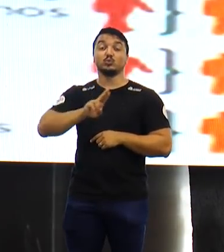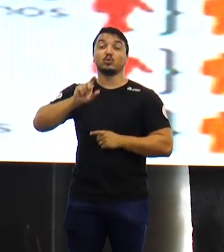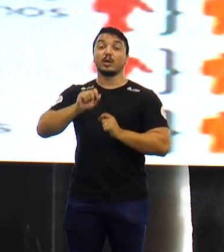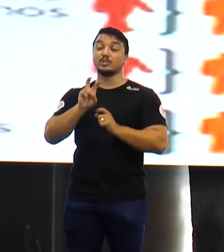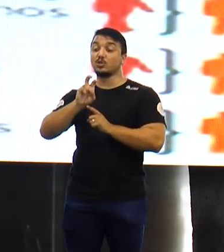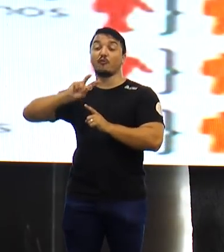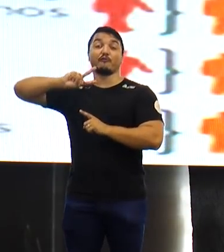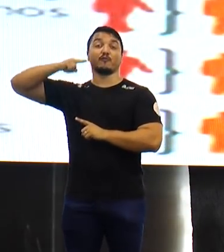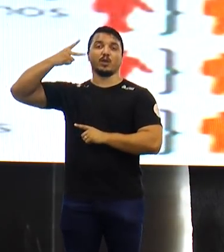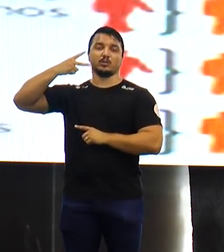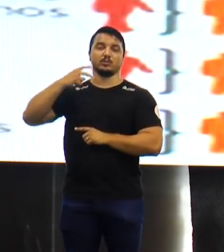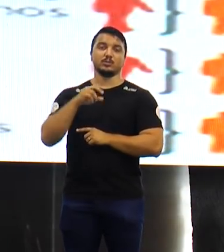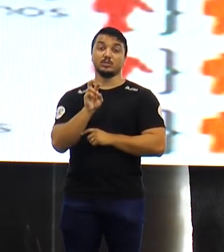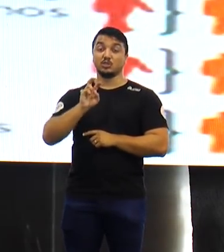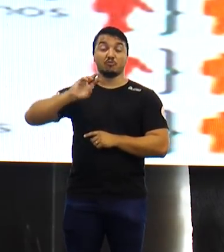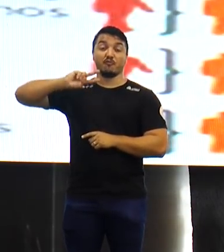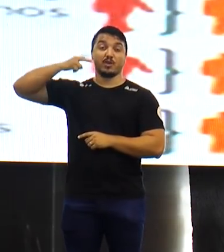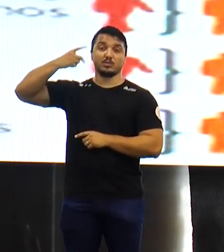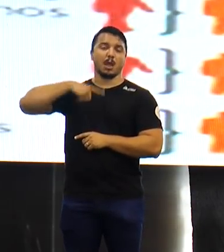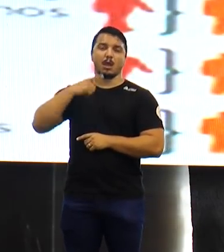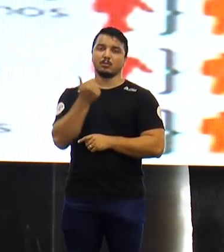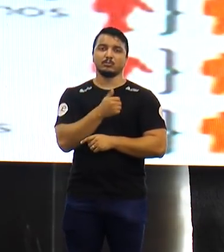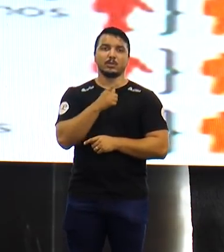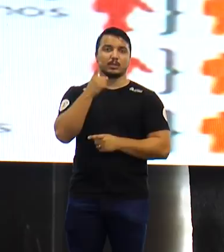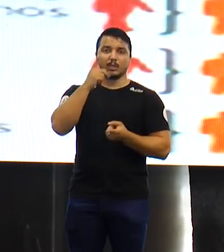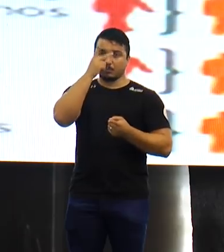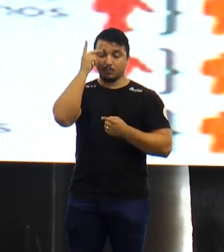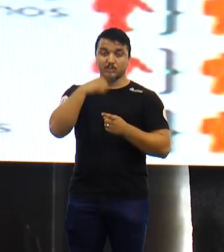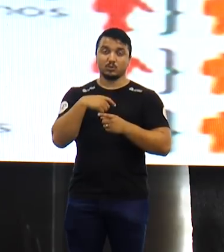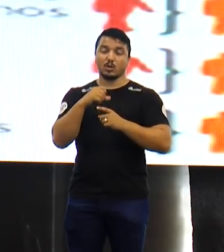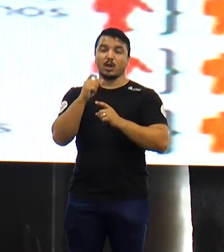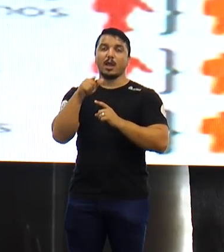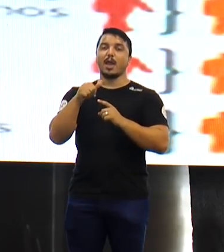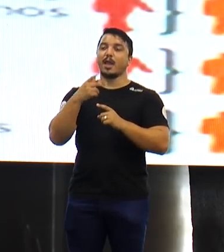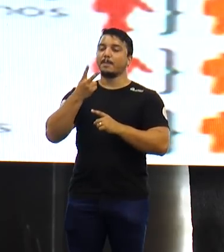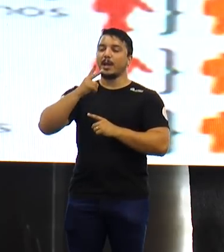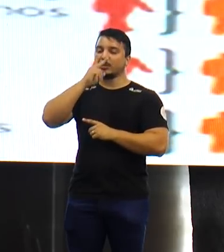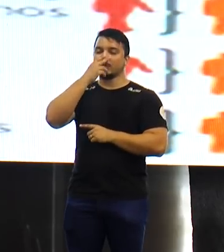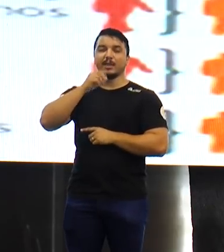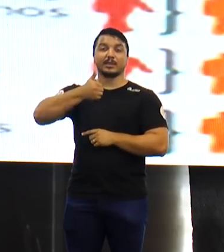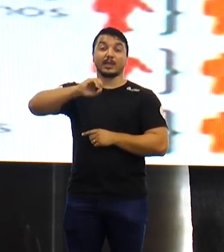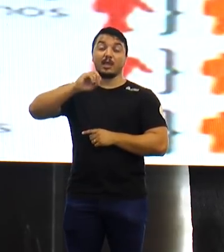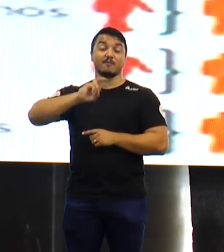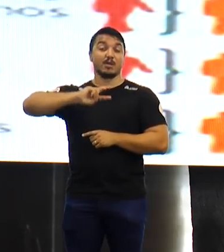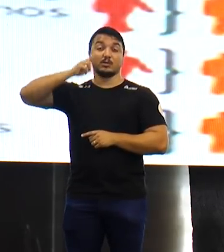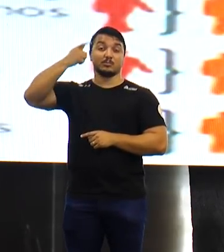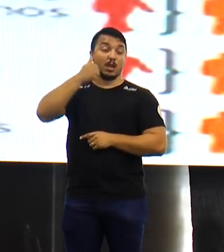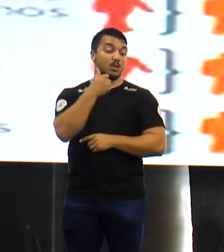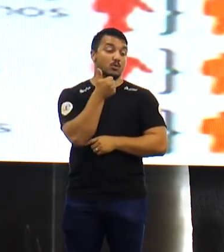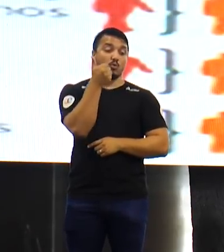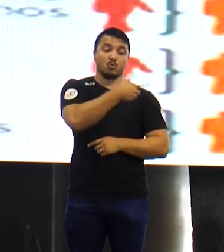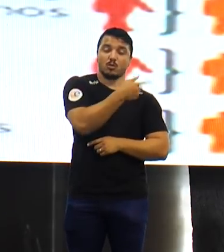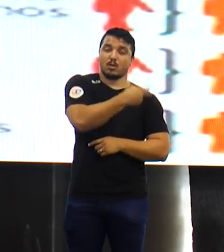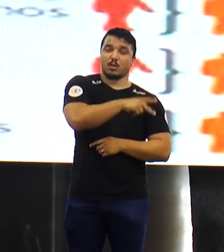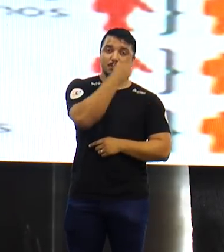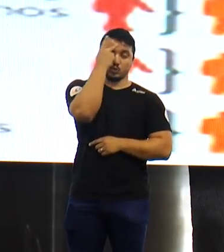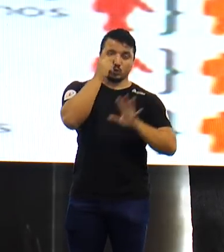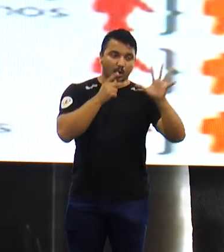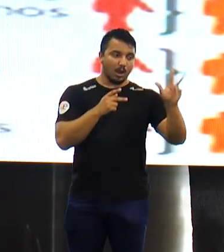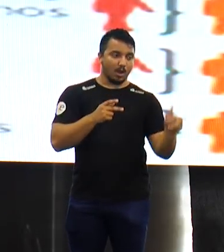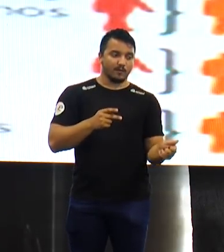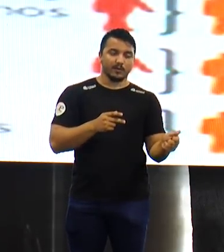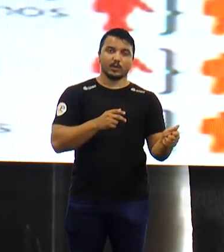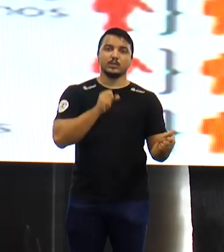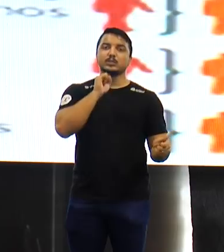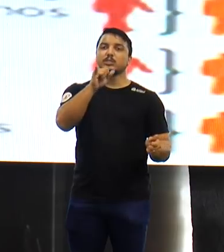Cada norte-americano utiliza 10 vezes mais energia do que um africano. Isso quer dizer o que na prática?